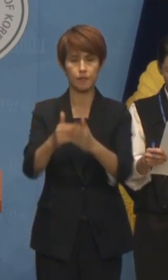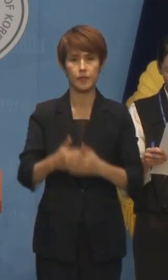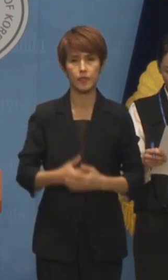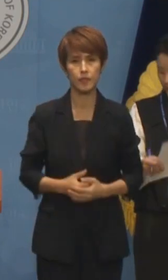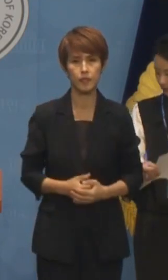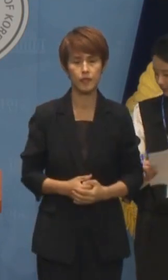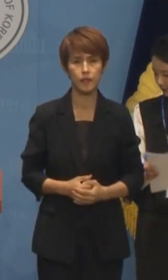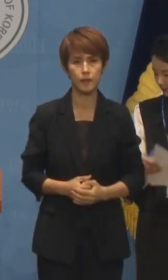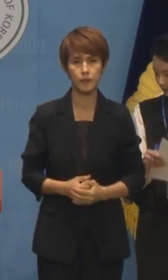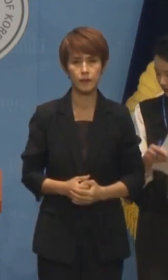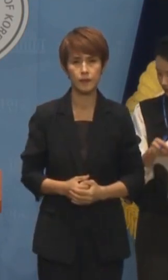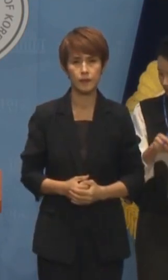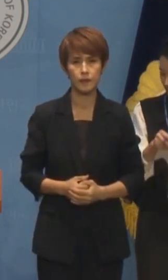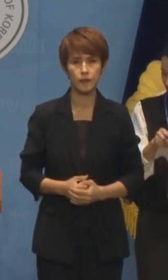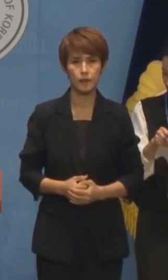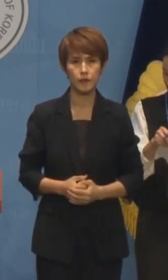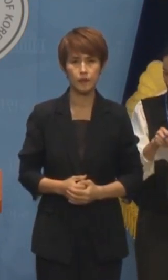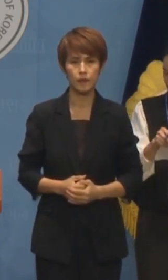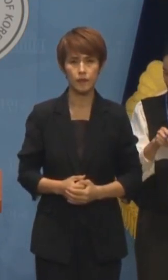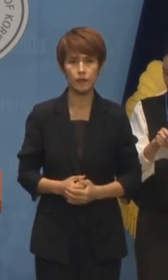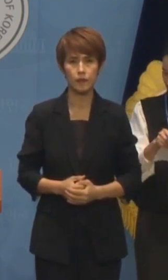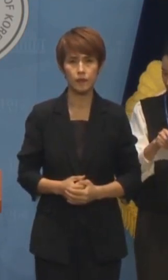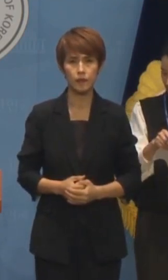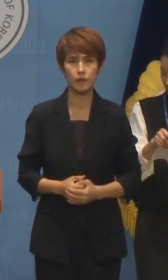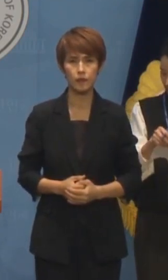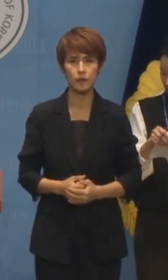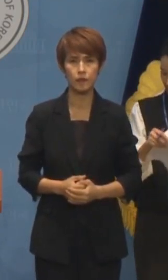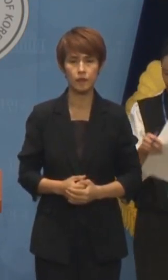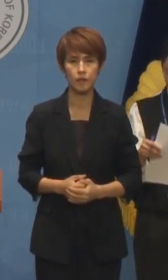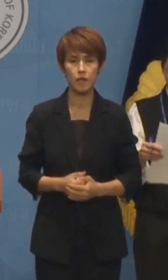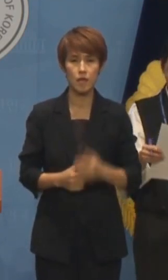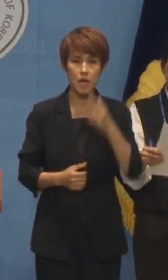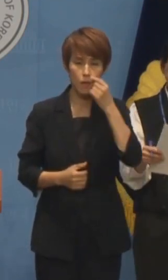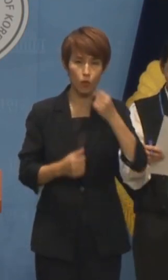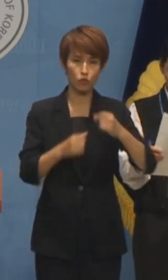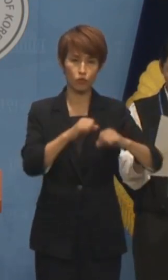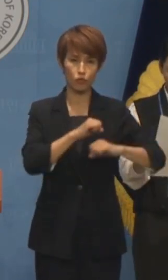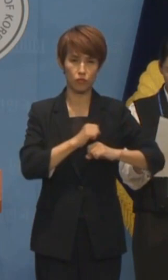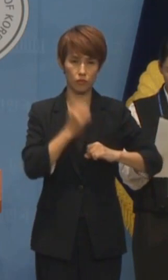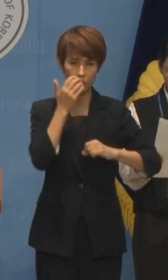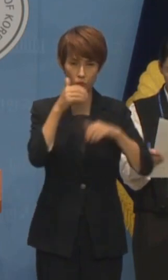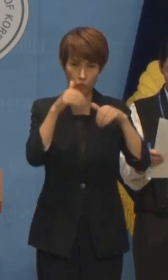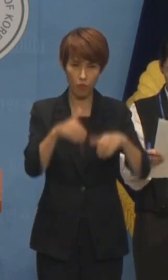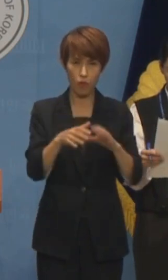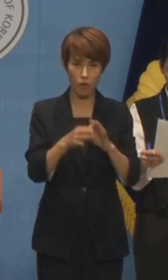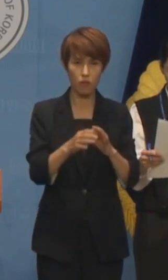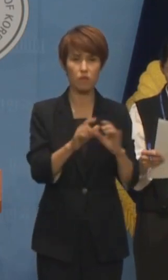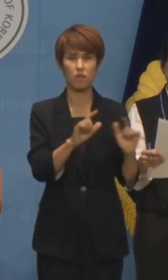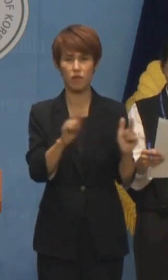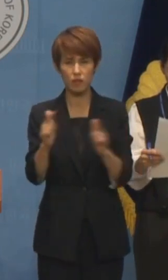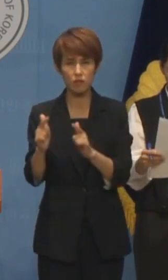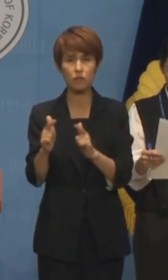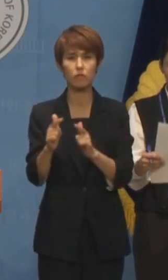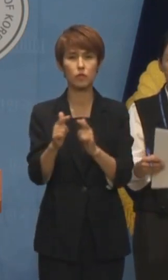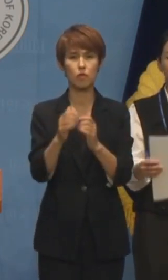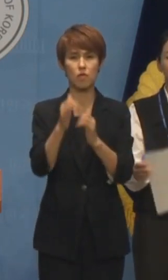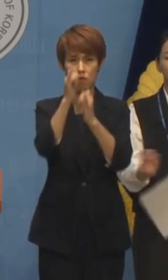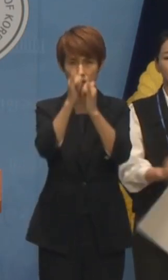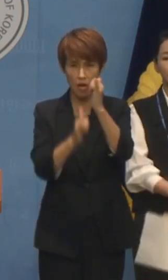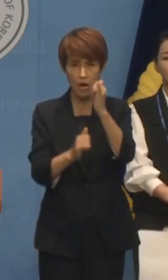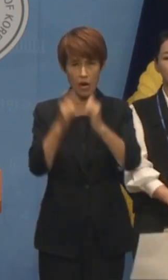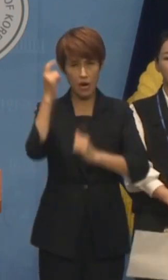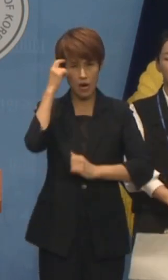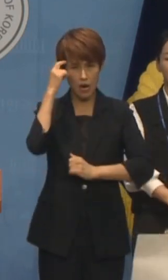방송통신위원장에 임명했습니다. 일본군 위안부 문제를 포함해 왜곡된 역사관과 교양 수준이